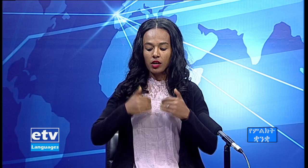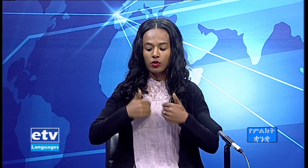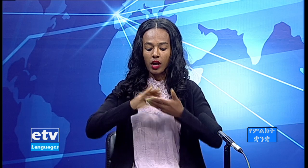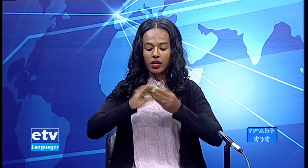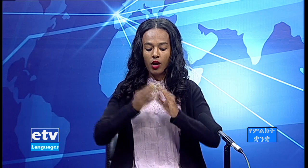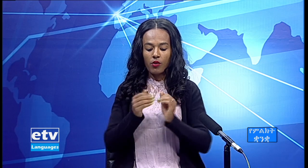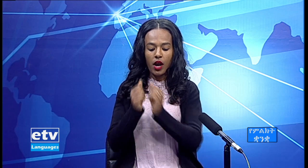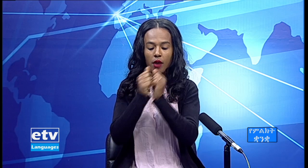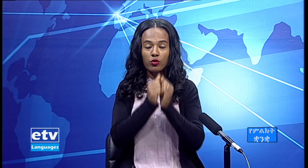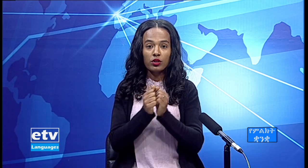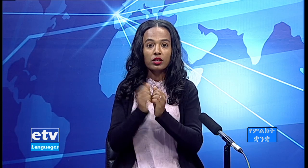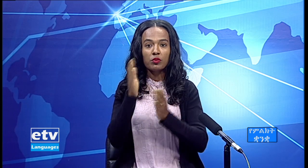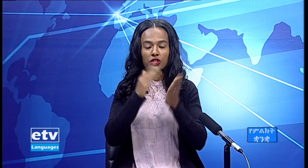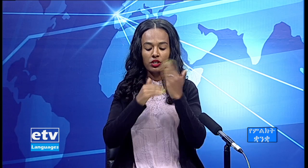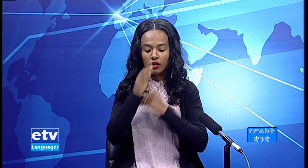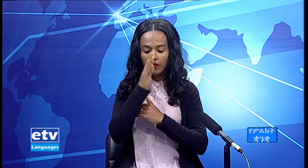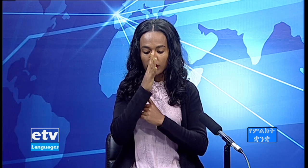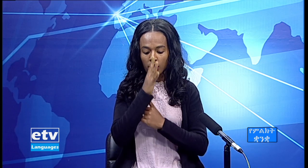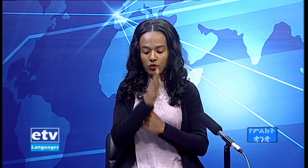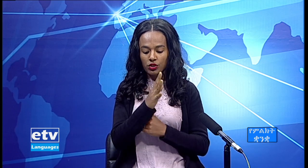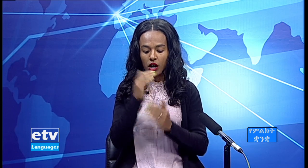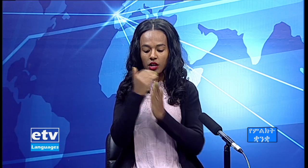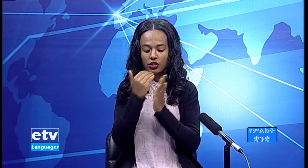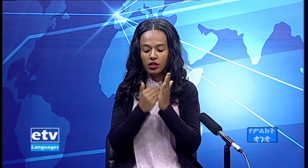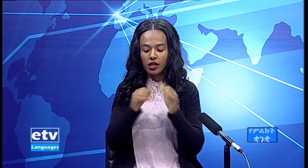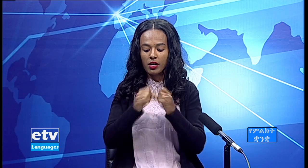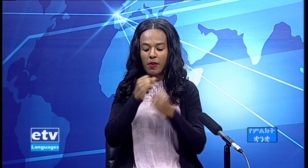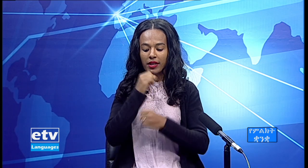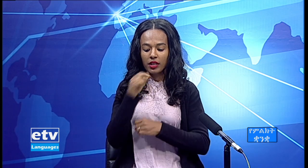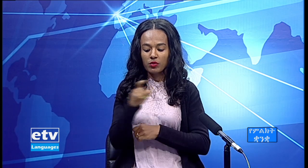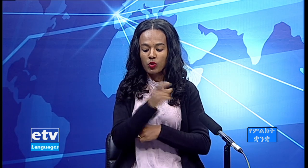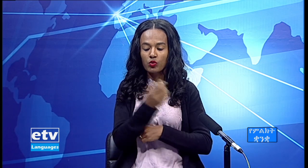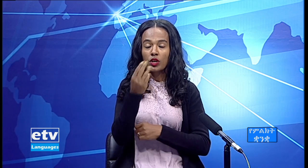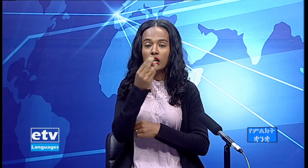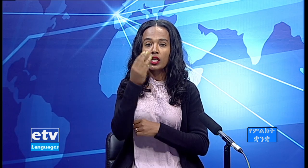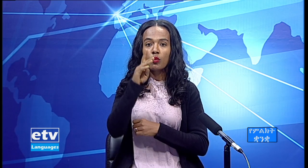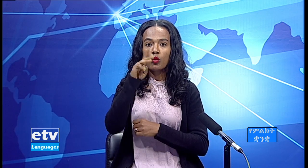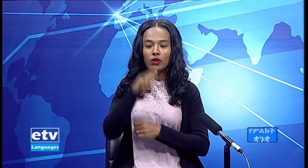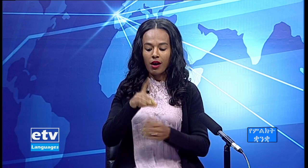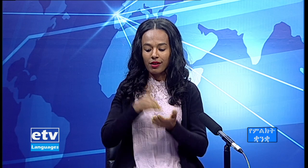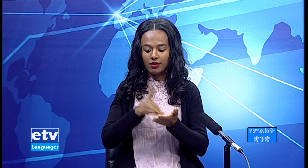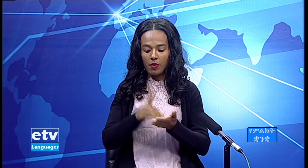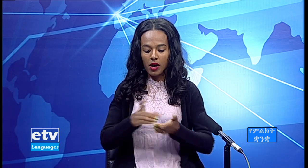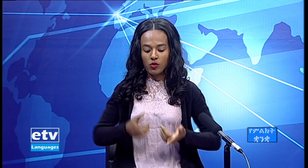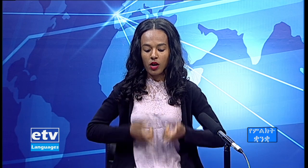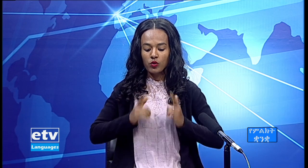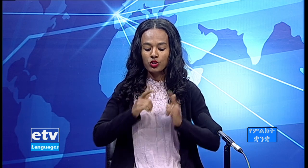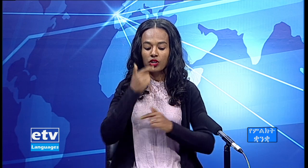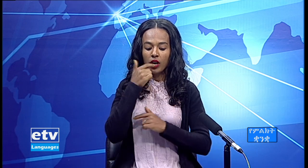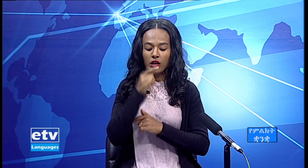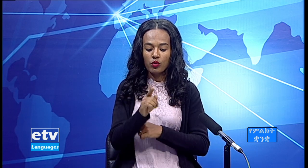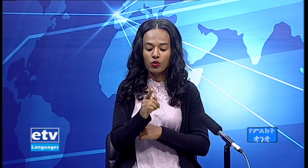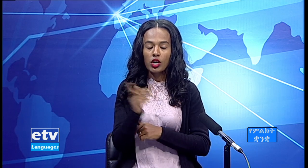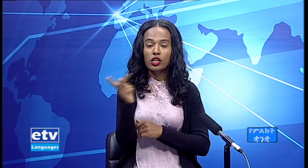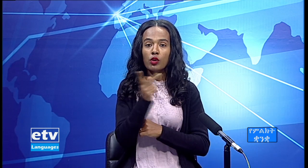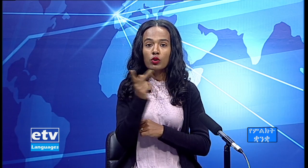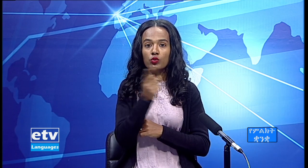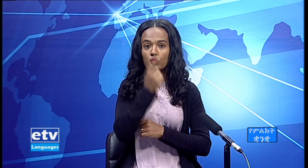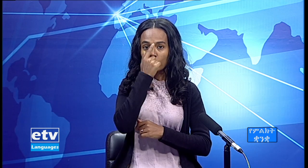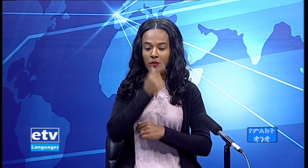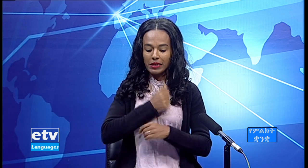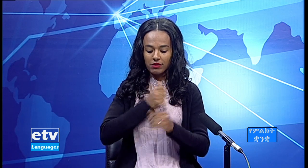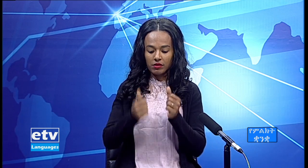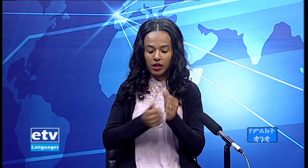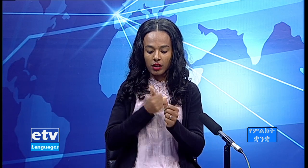ዘንድ ያለው ታሪካዊ አብሮነት በችግር ፈጣሪዎች አጀንዳ የማይጣስ መሆኑን የሞጣ ከተማ ነዋሪዎች ተናገሩ።